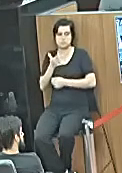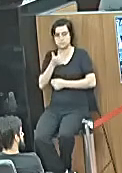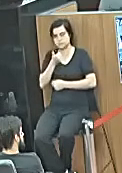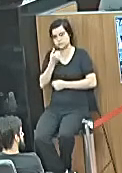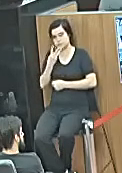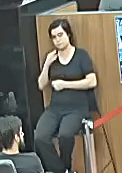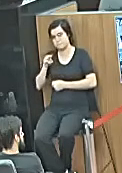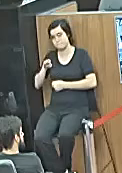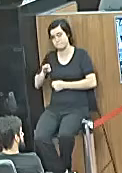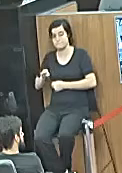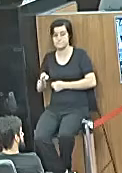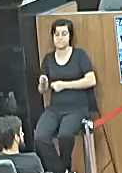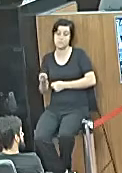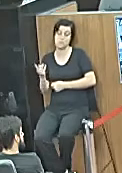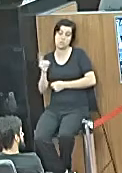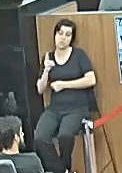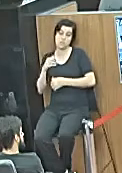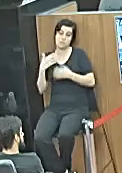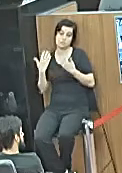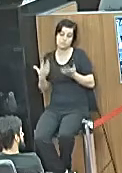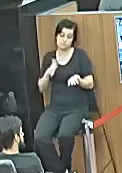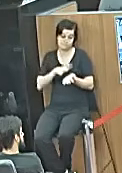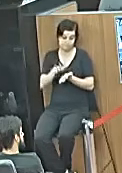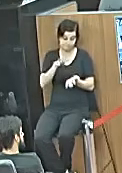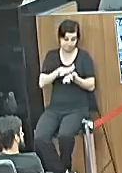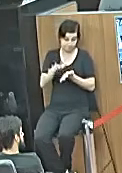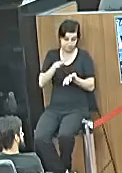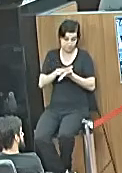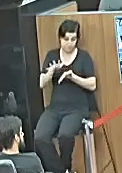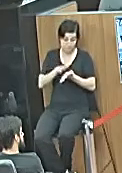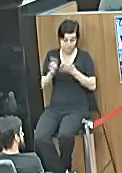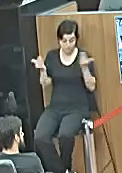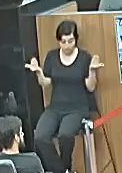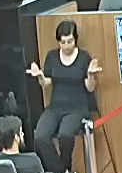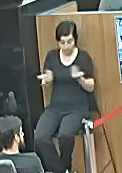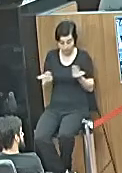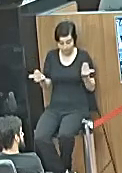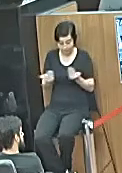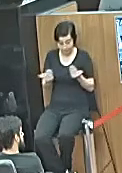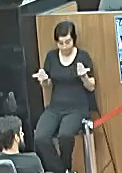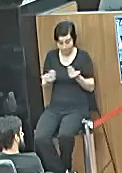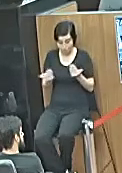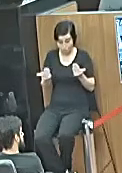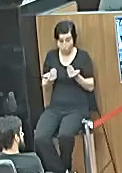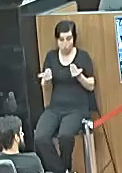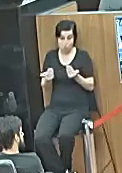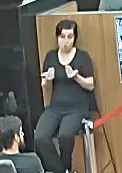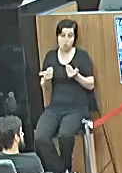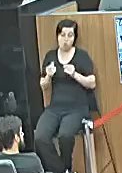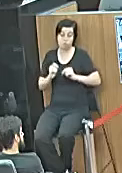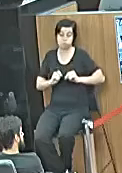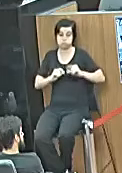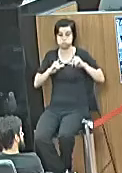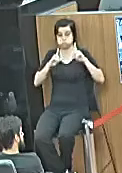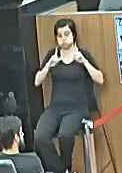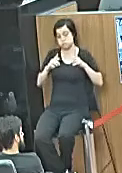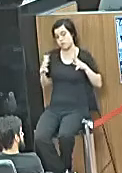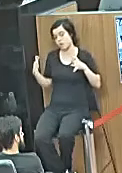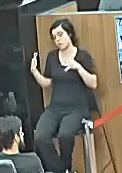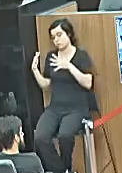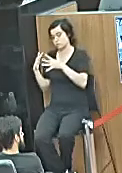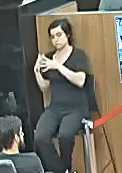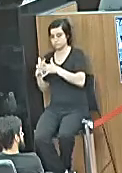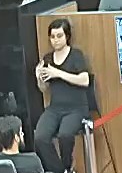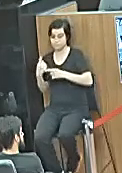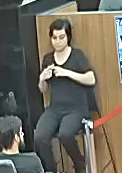bilhões então qualquer tipo de despesa que a gente traga agora e que venha a aumentar essa despesa especialmente com despesas